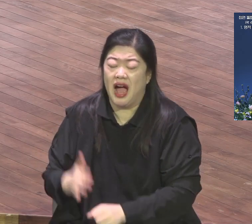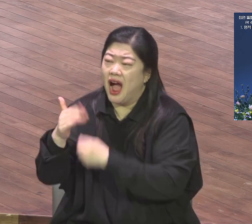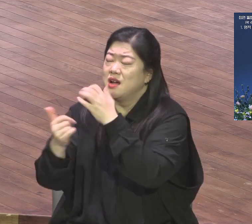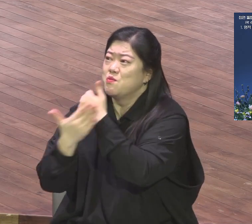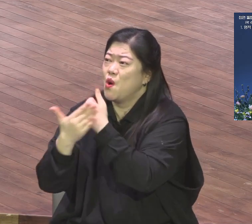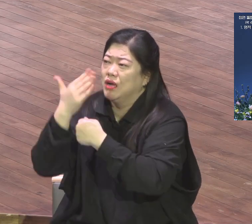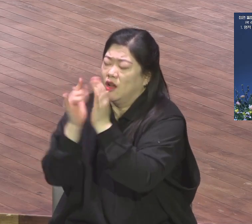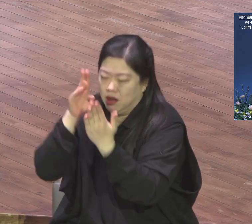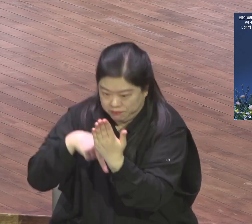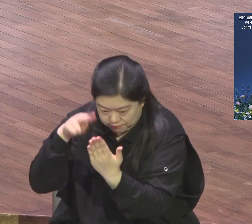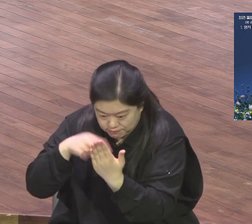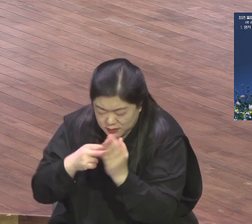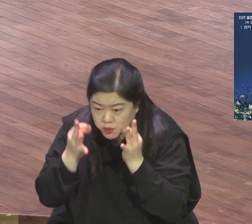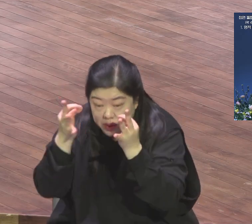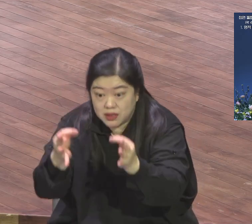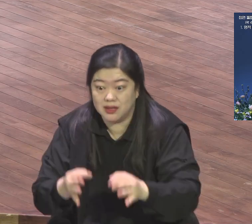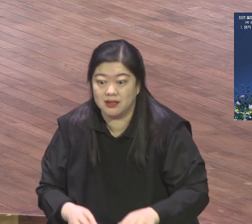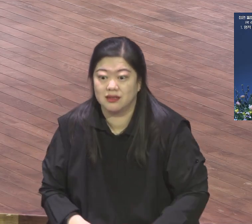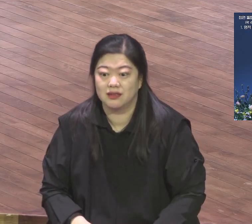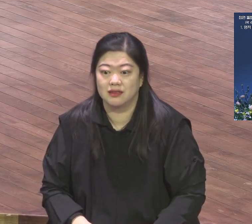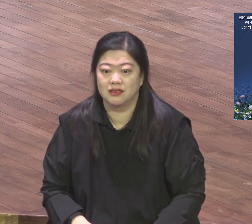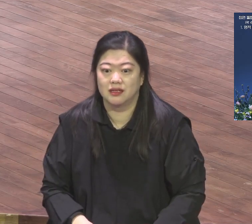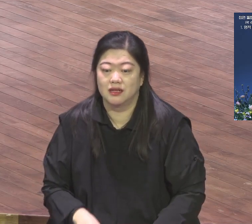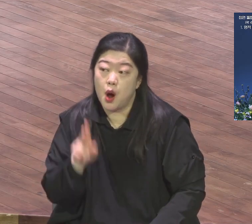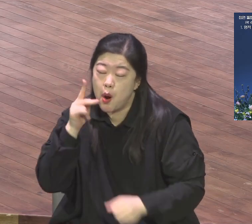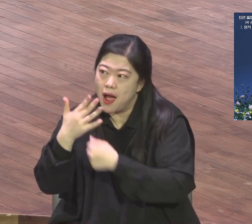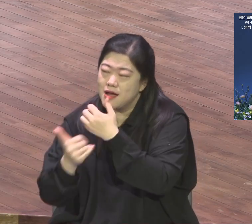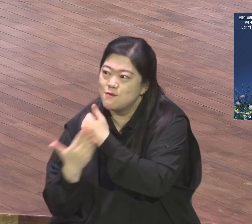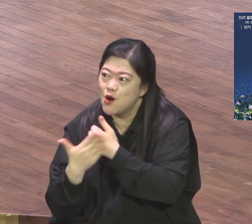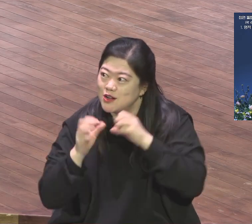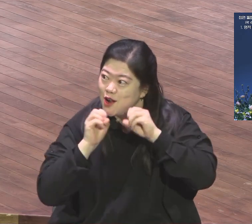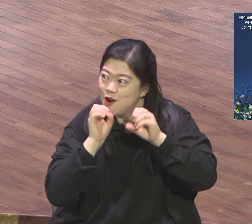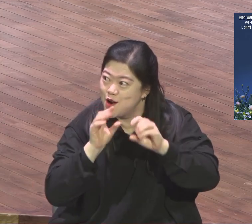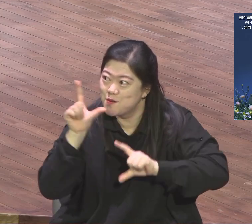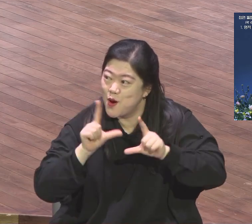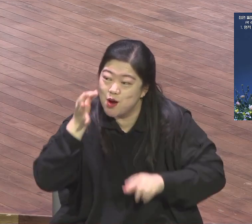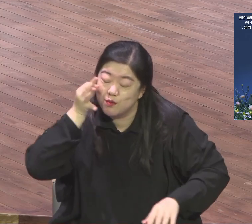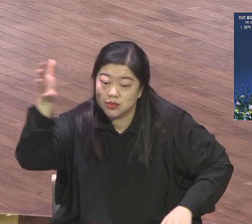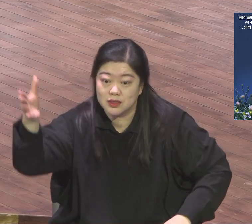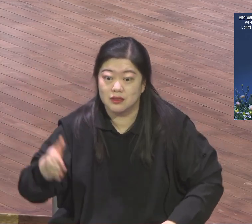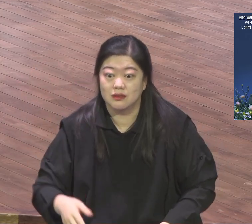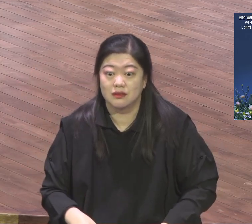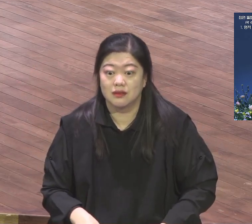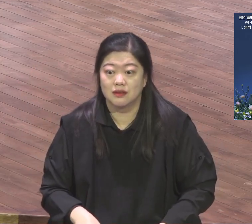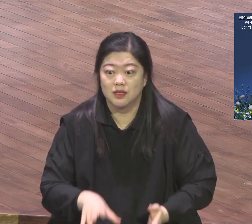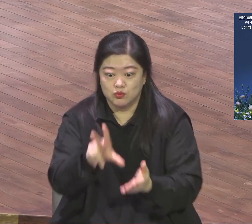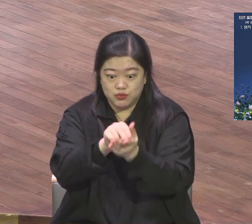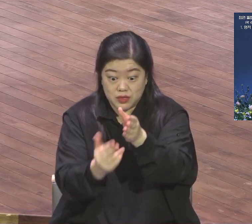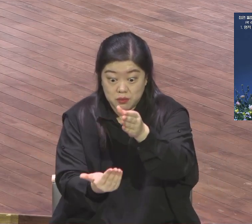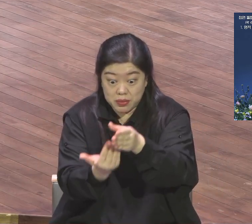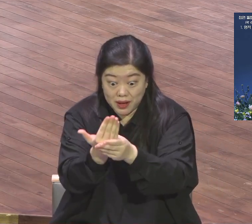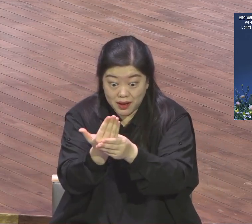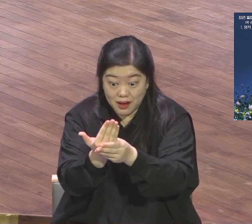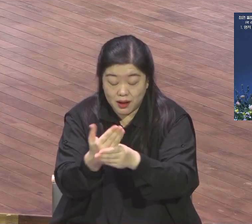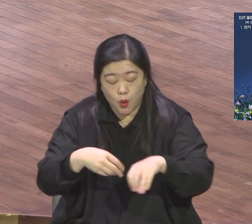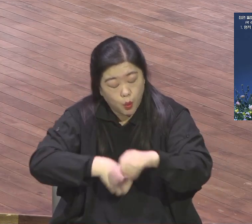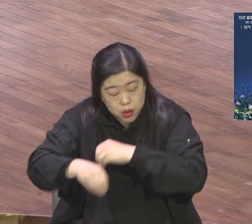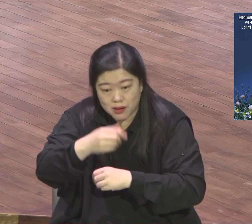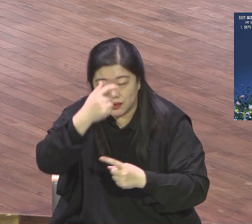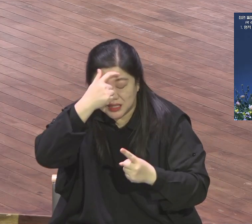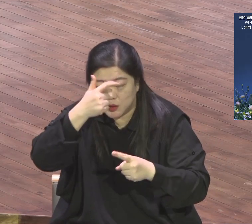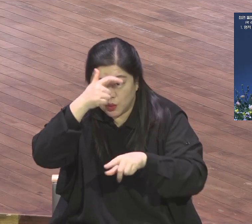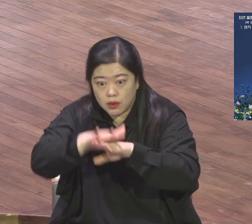인생의 광풍은 우리의 영적 성숙을 위한 하나님의 통로예요. 영적으로